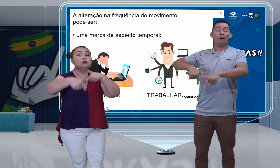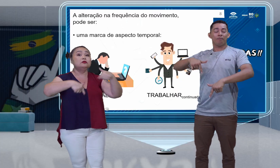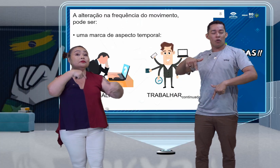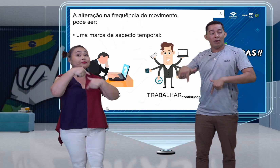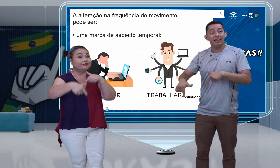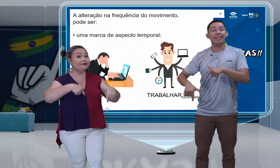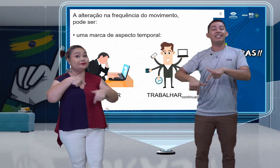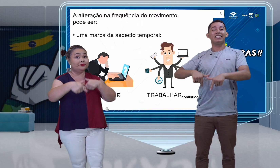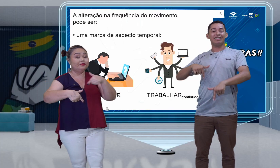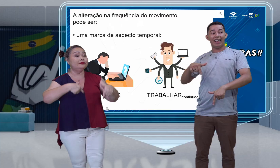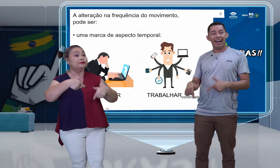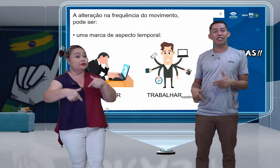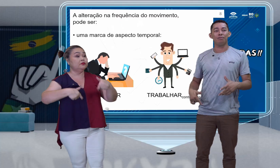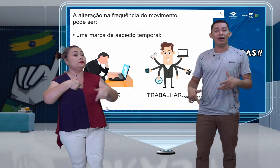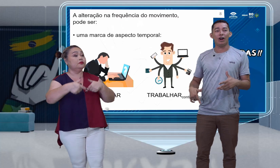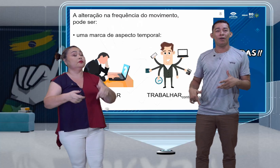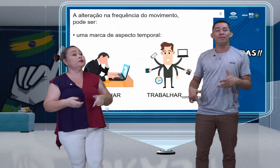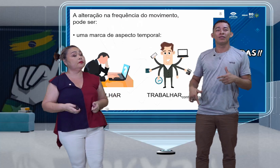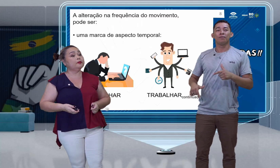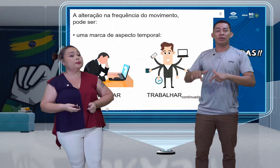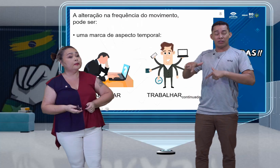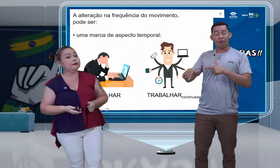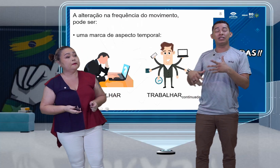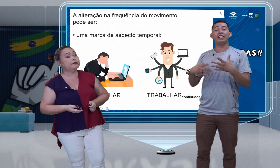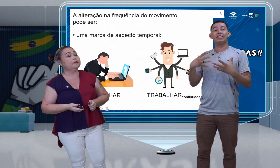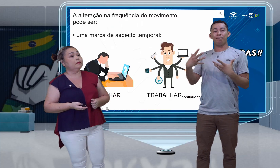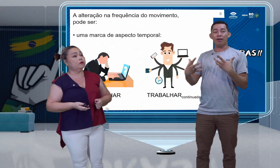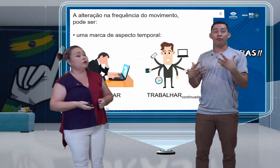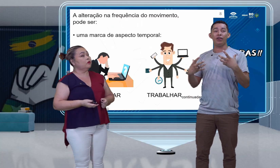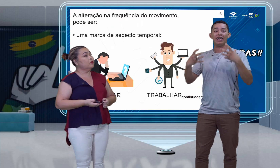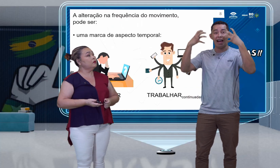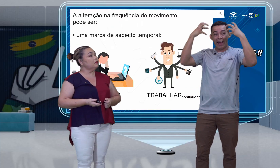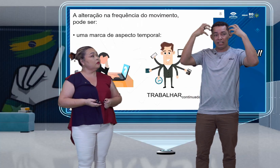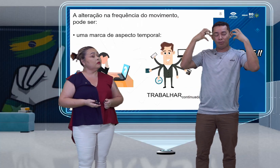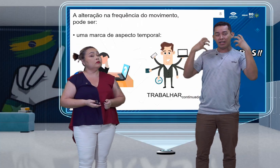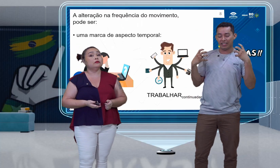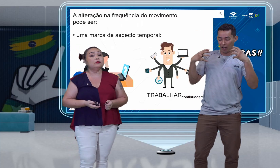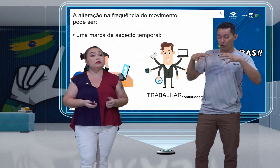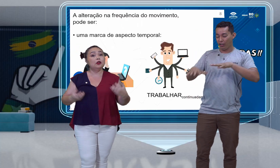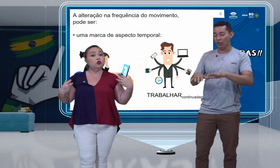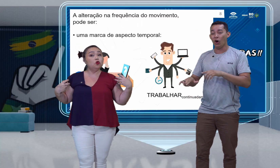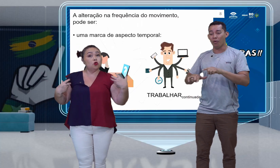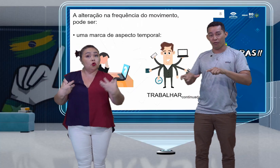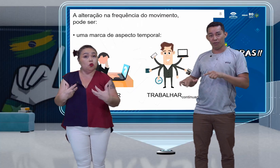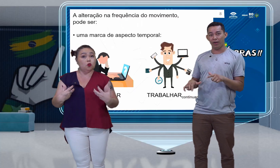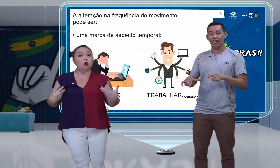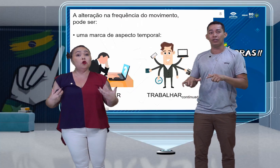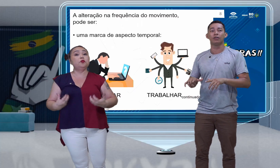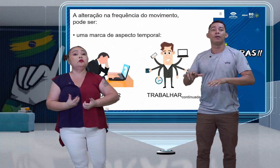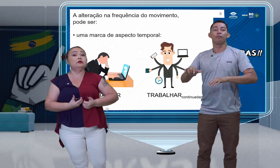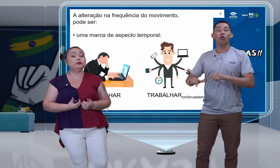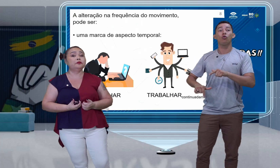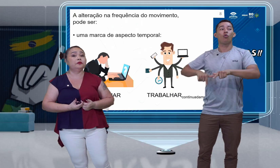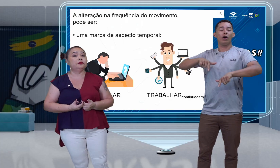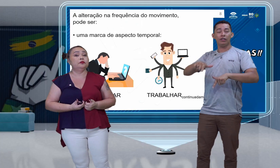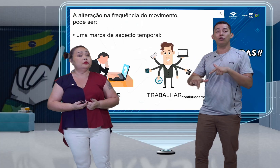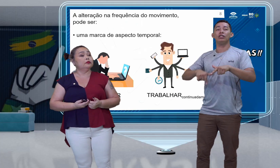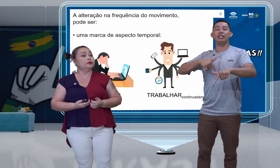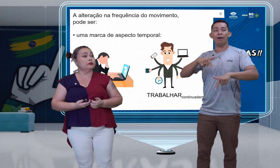Então, uma intensidade maior. Então você exemplifica na expressão e no movimento o quanto de